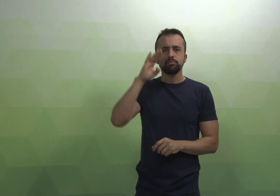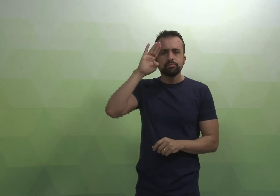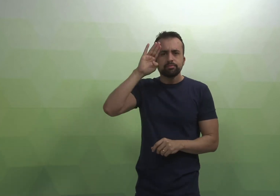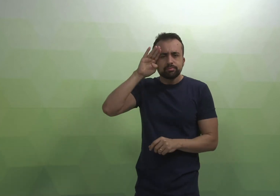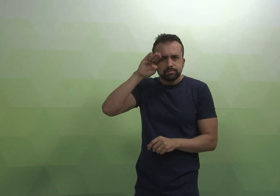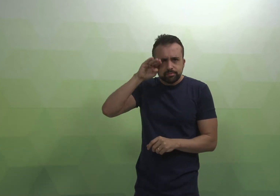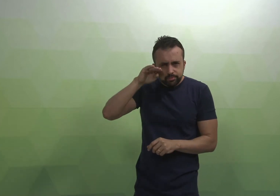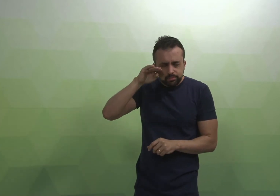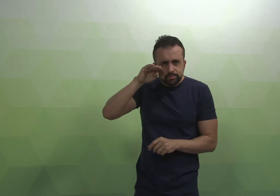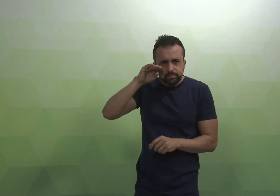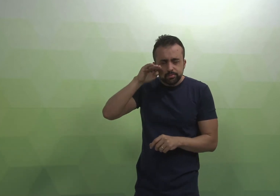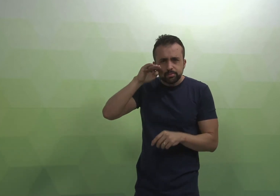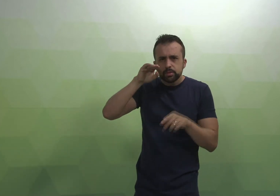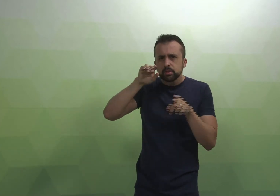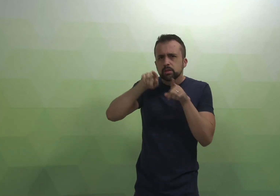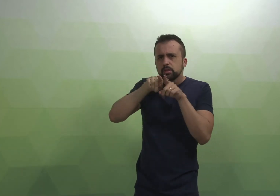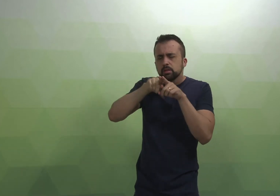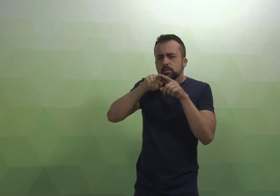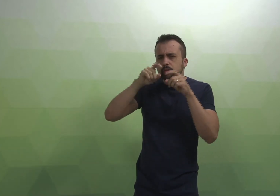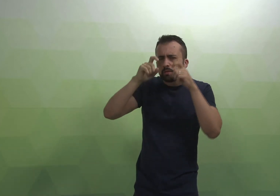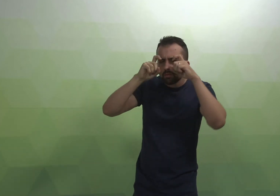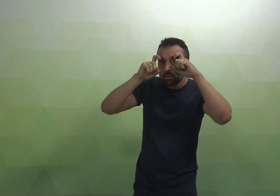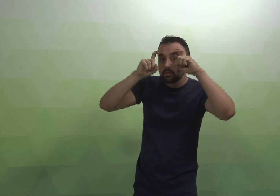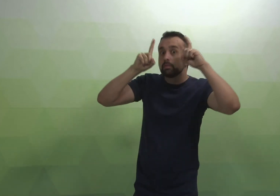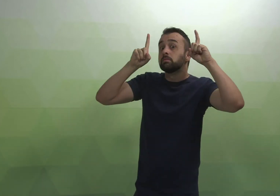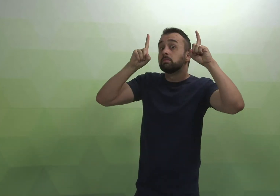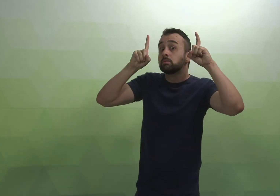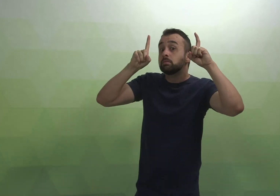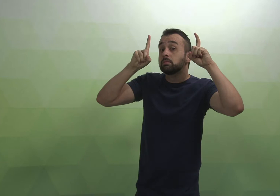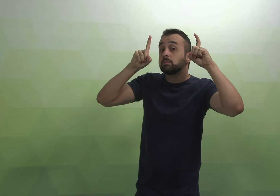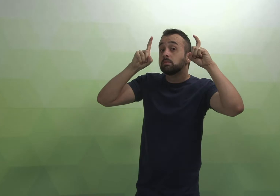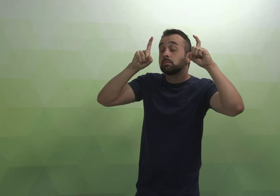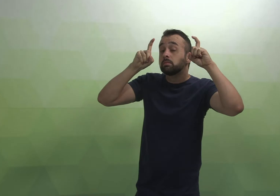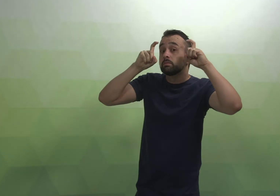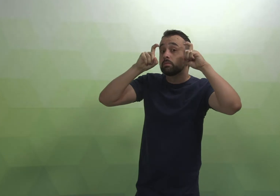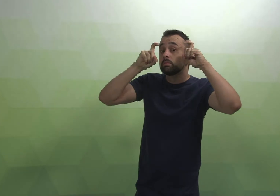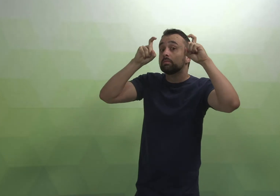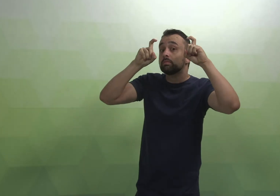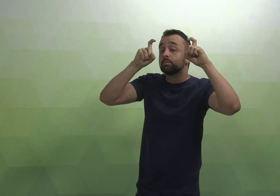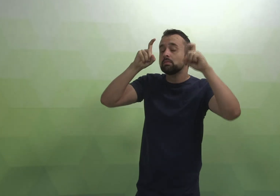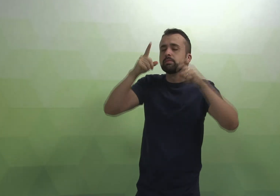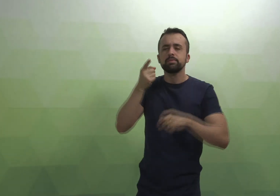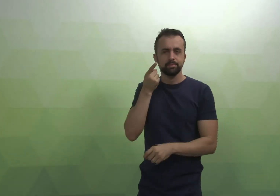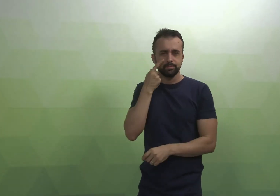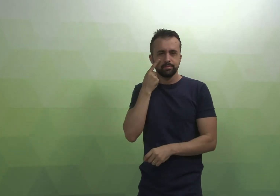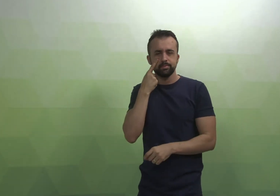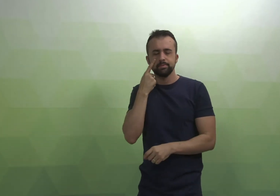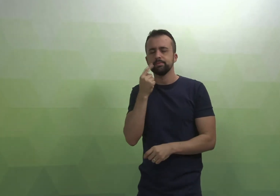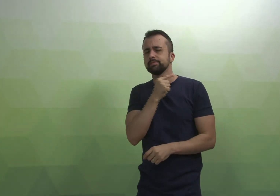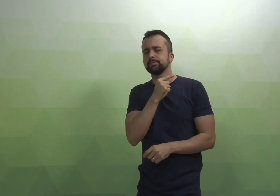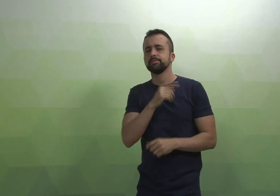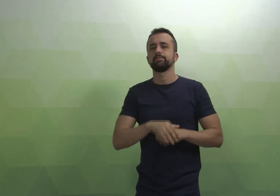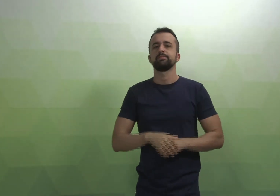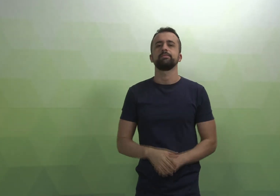Nesses casos, há um leve abaixamento da cabeça, acompanhado da elevação das